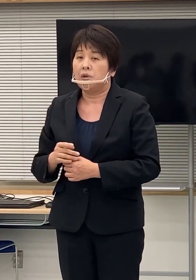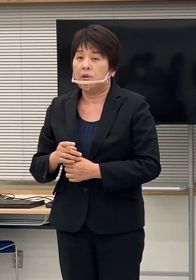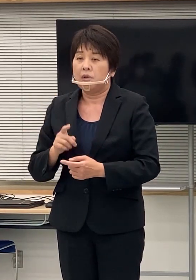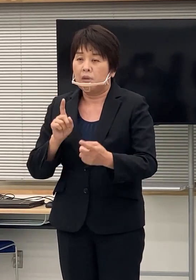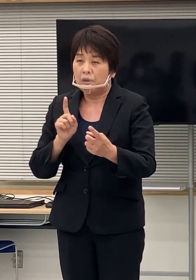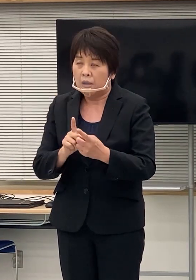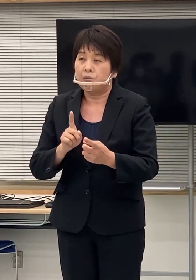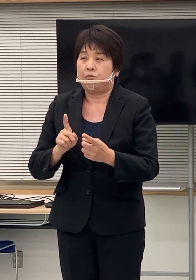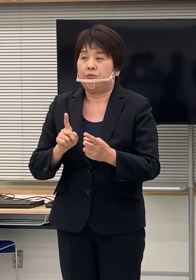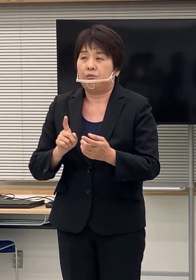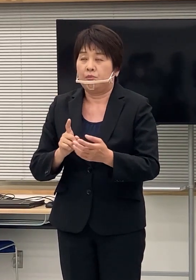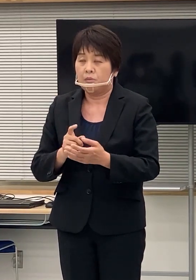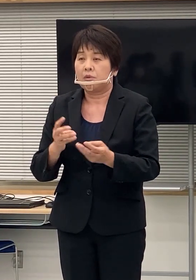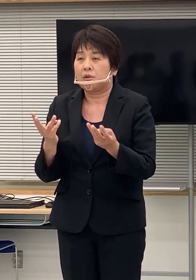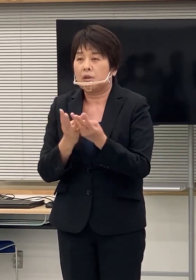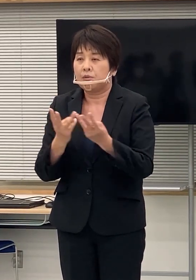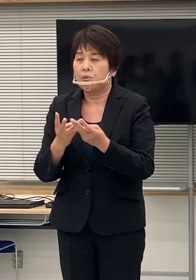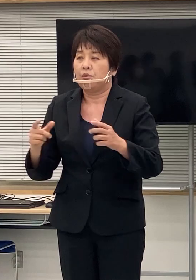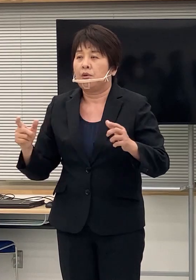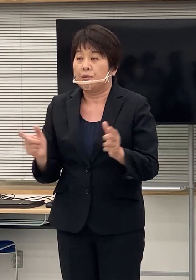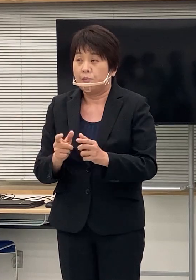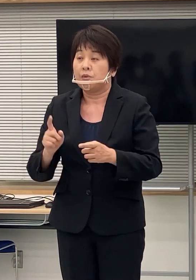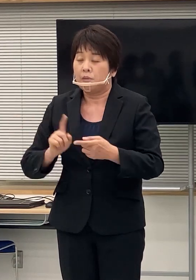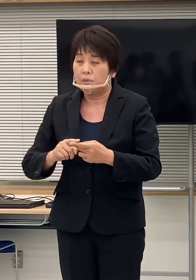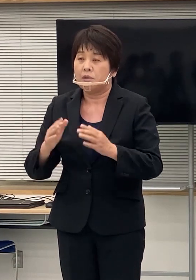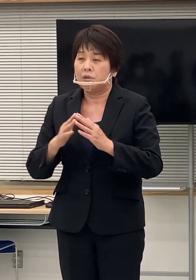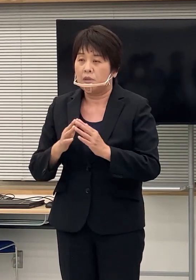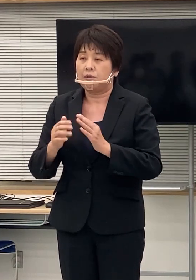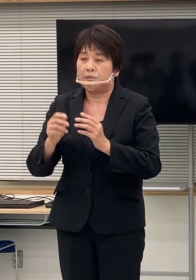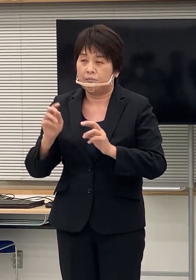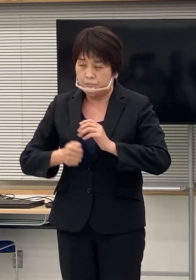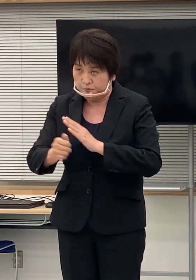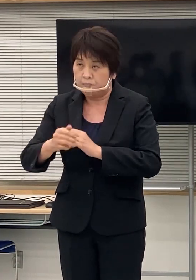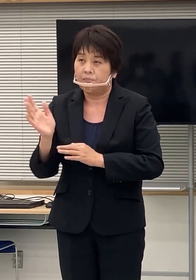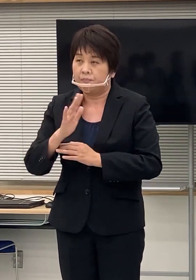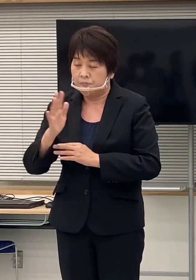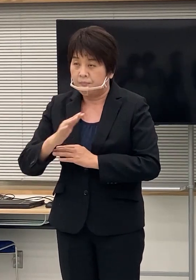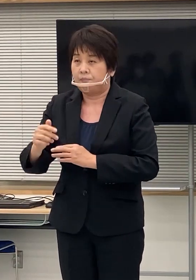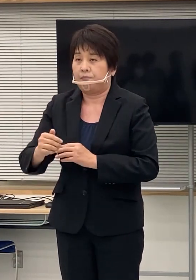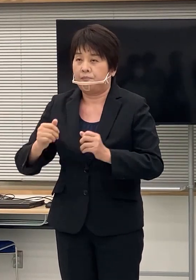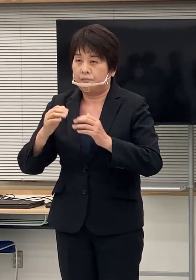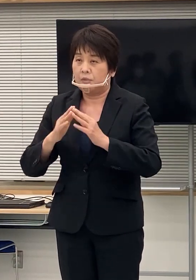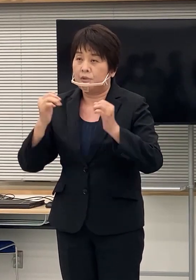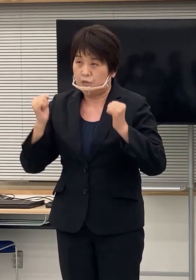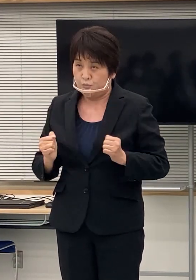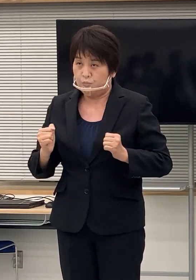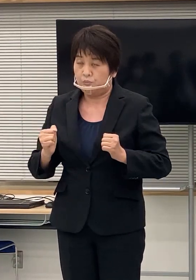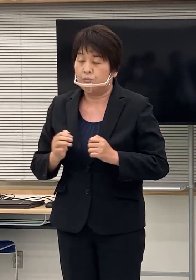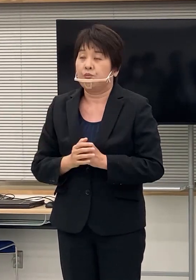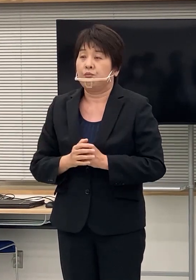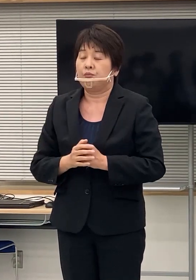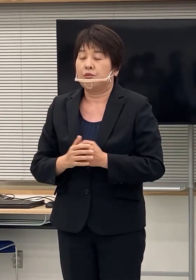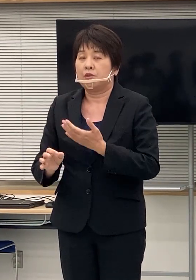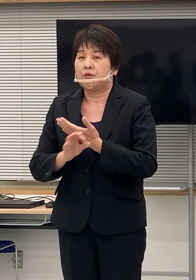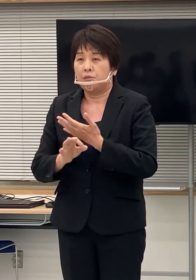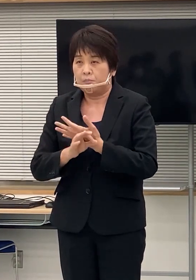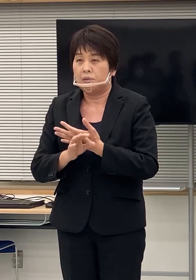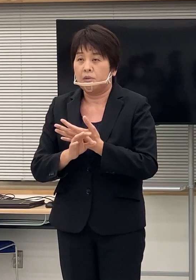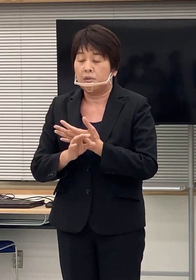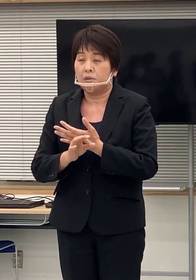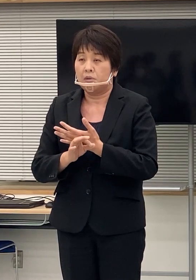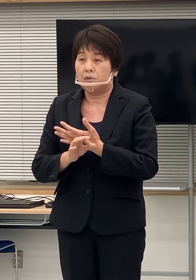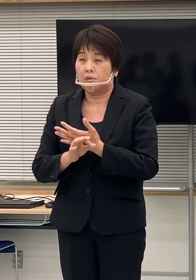を最小限にするために外に出ない、接触機会を最小限にするために、例えば利